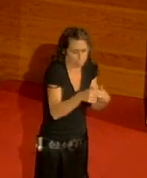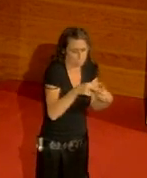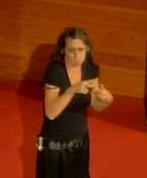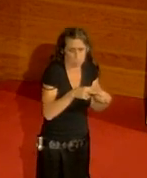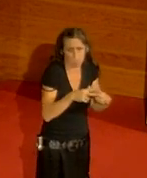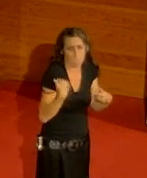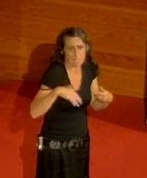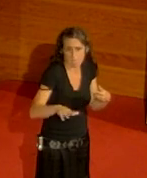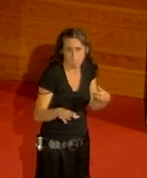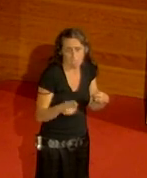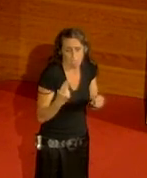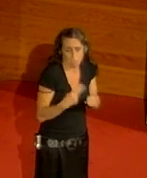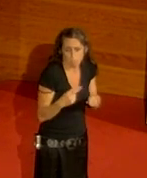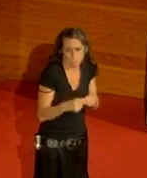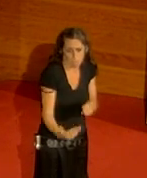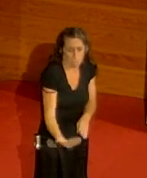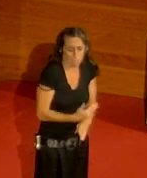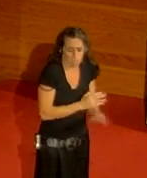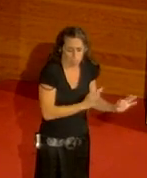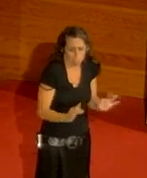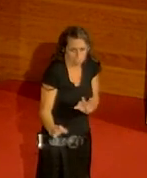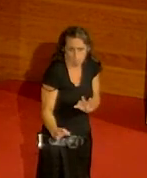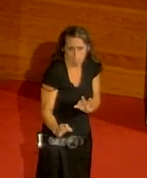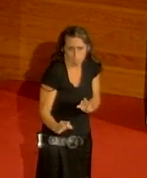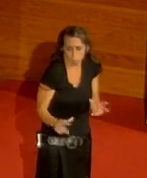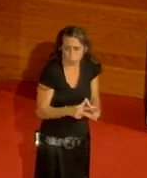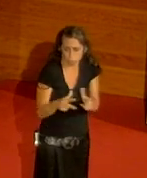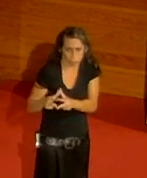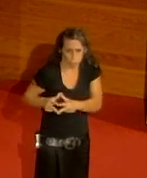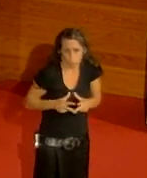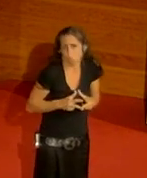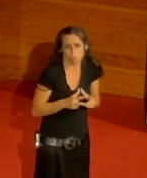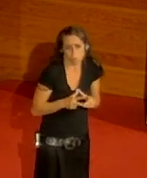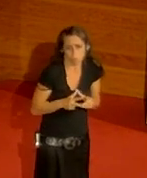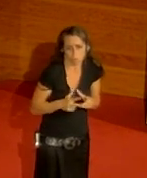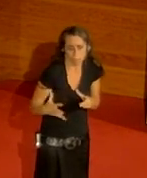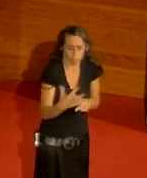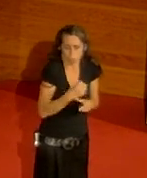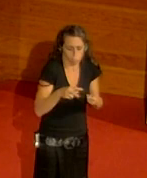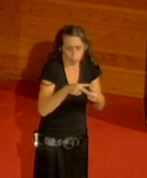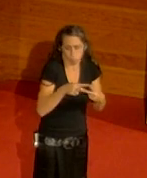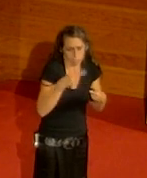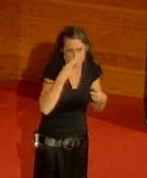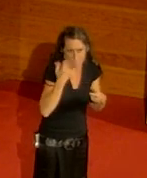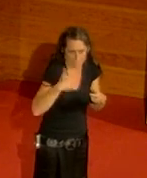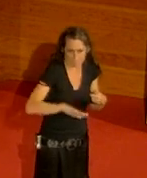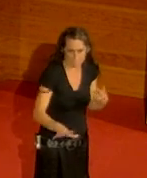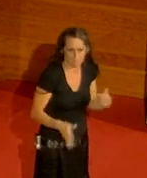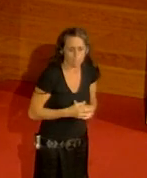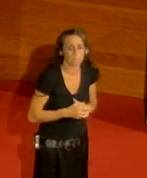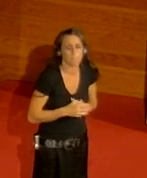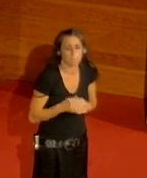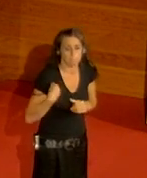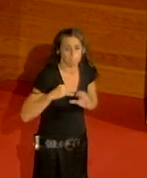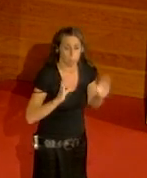política que el legislativa que él y sus socios de gobierno quieren también les digo que socios de gobierno Ultra ortodoxos y